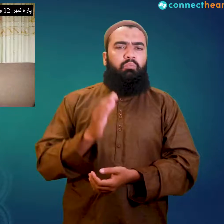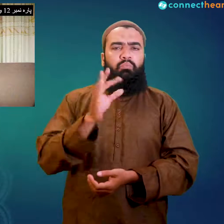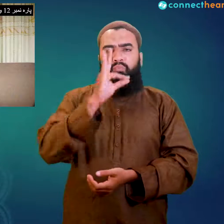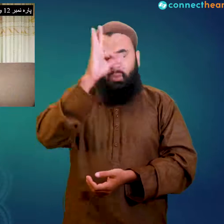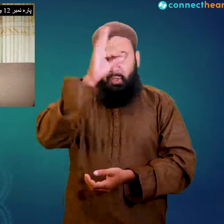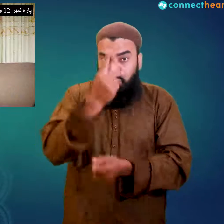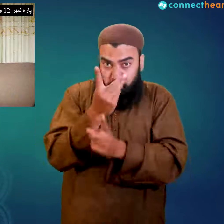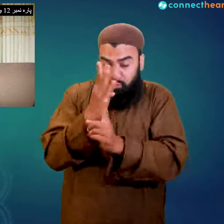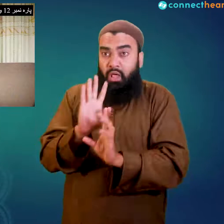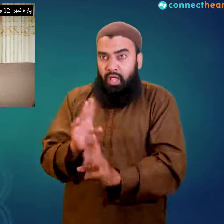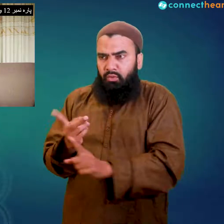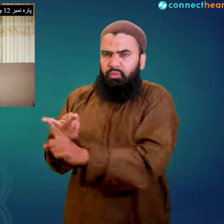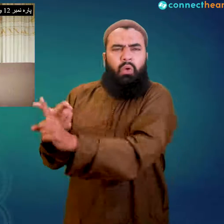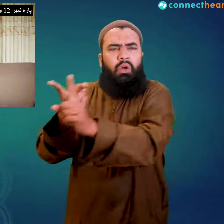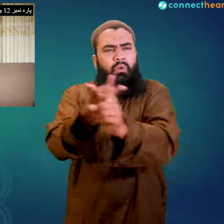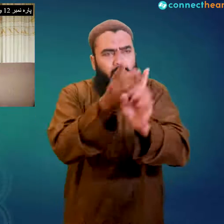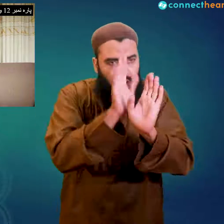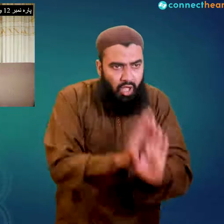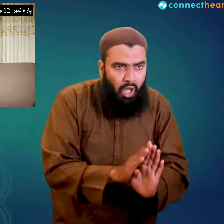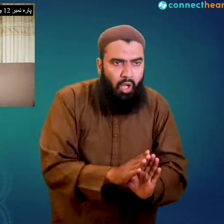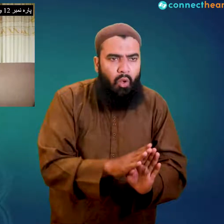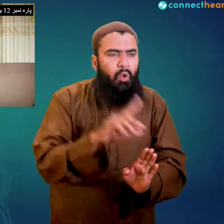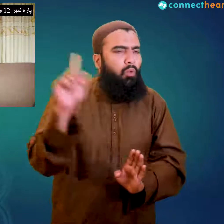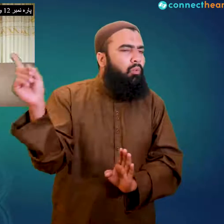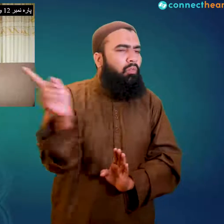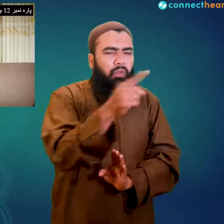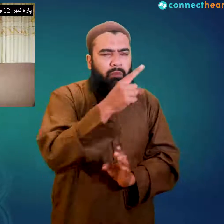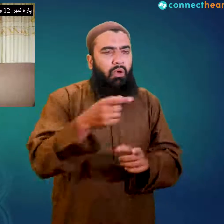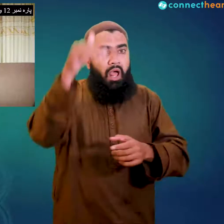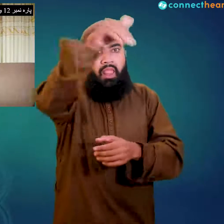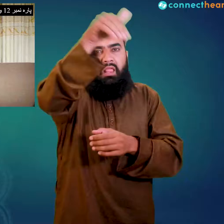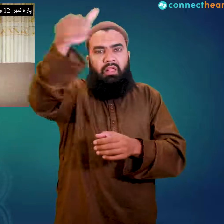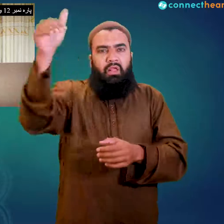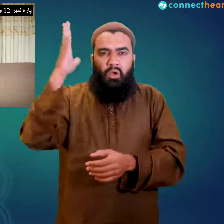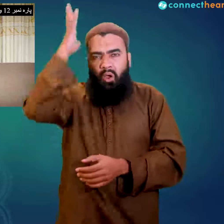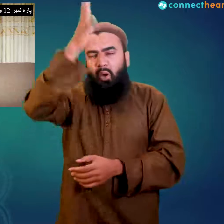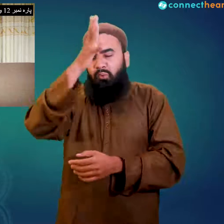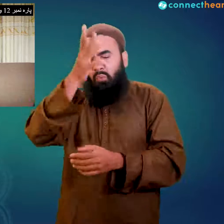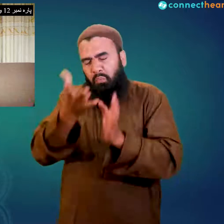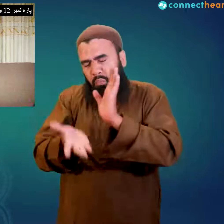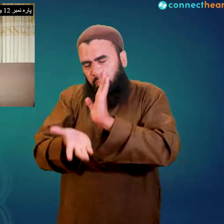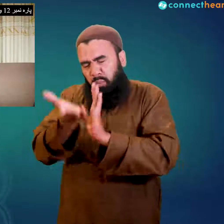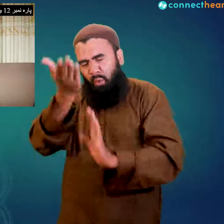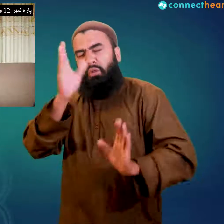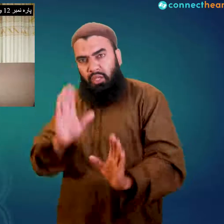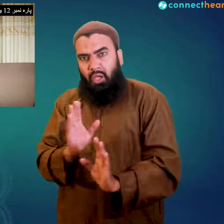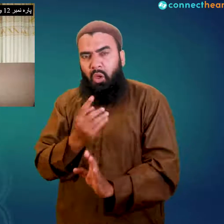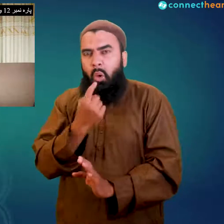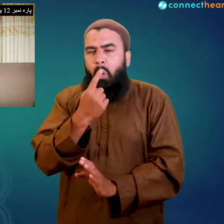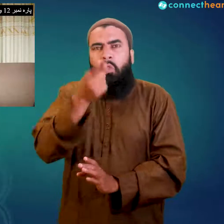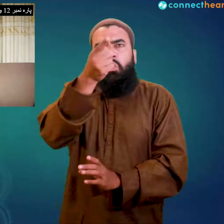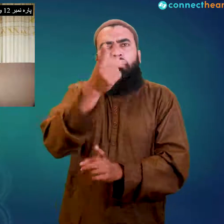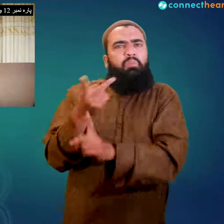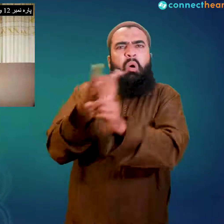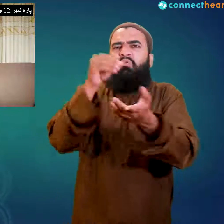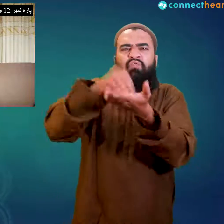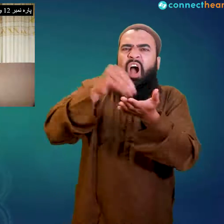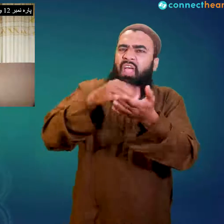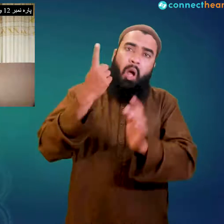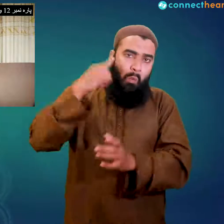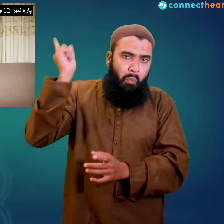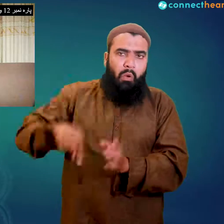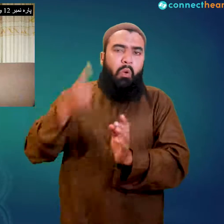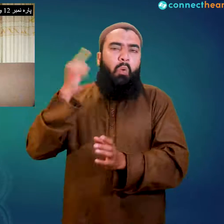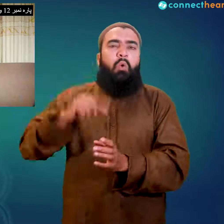جاہلانہ بات کی، جواب اس کا جاہلانہ تھا، اور وہ یہ کہ ہم اپنے آباء و اجداد کے دین کو، طریقوں کو